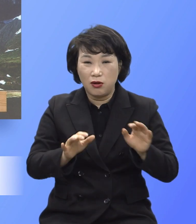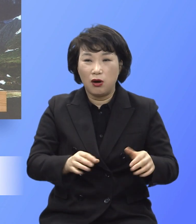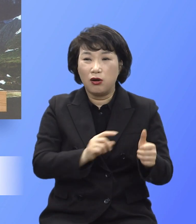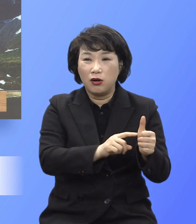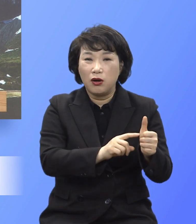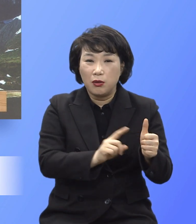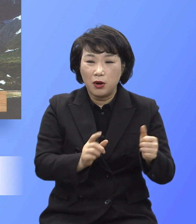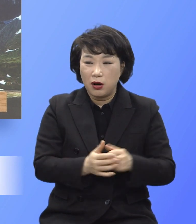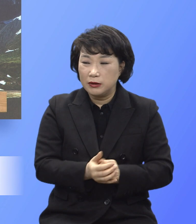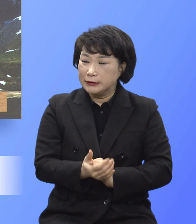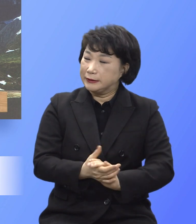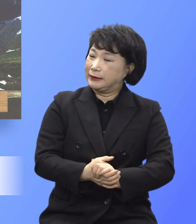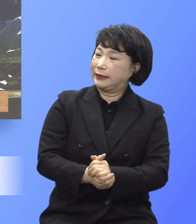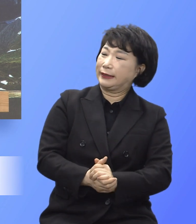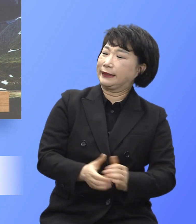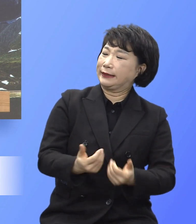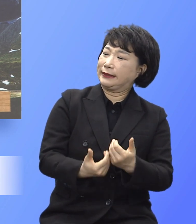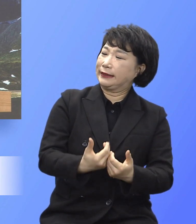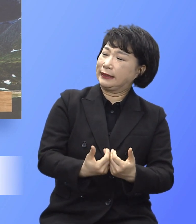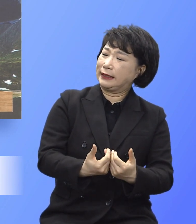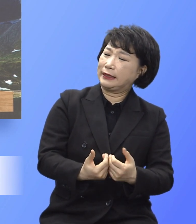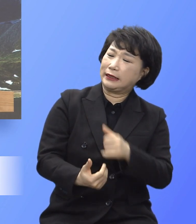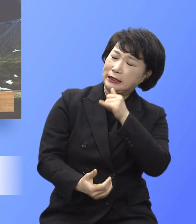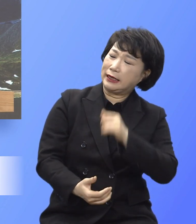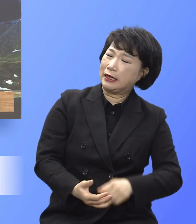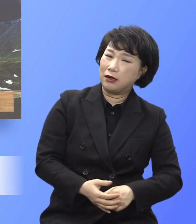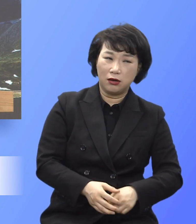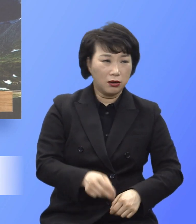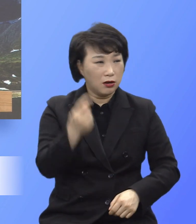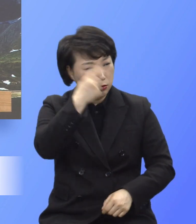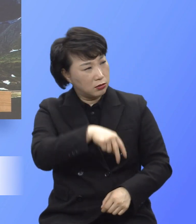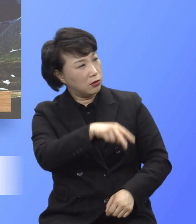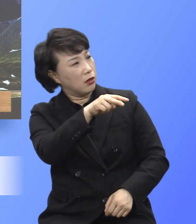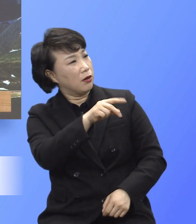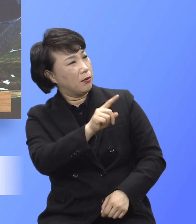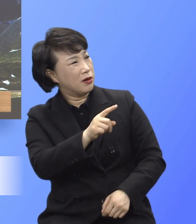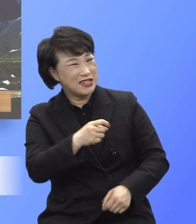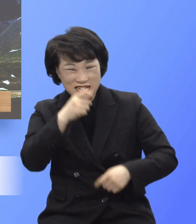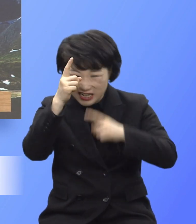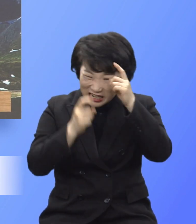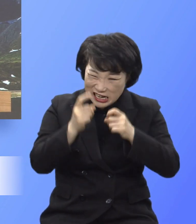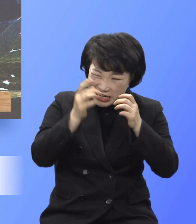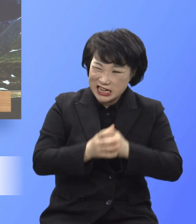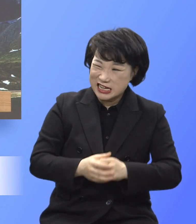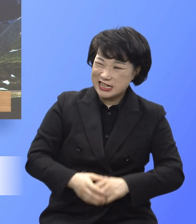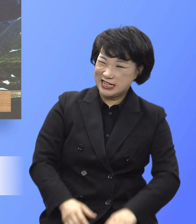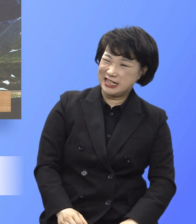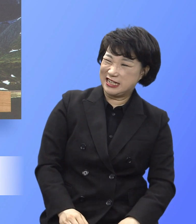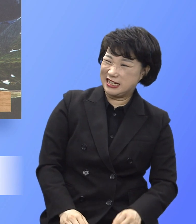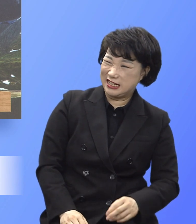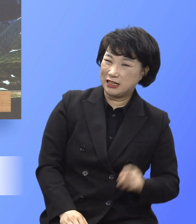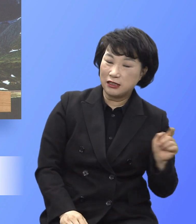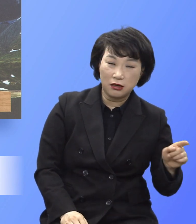그리고 그냥 뭐가 못마땅한지 그냥 그 얼굴 치다 보면 그냥 짜증과 심술이 가득